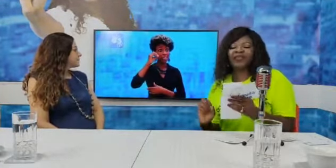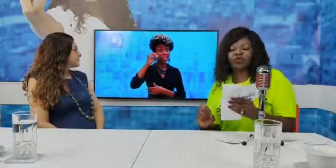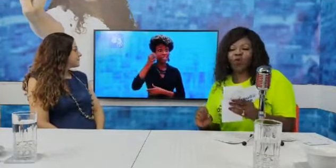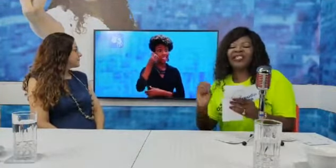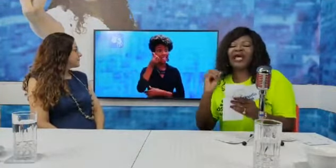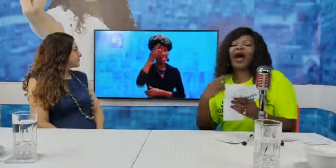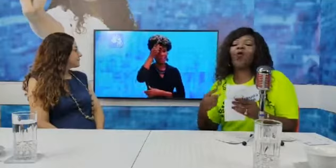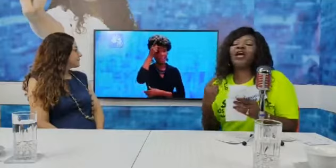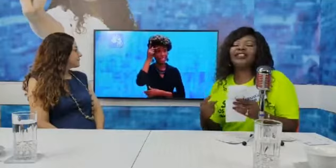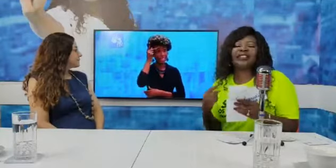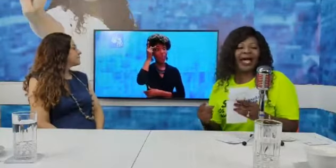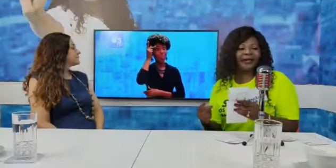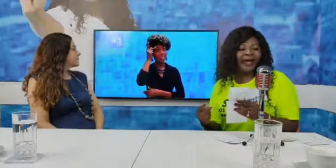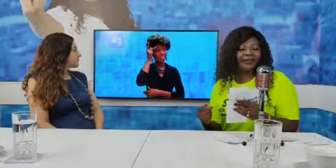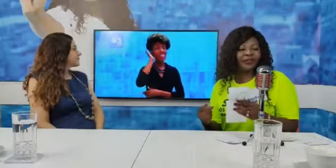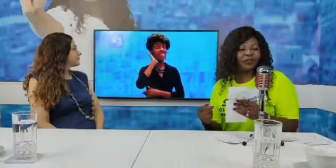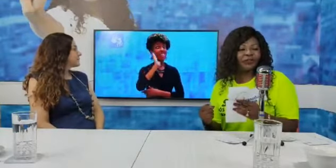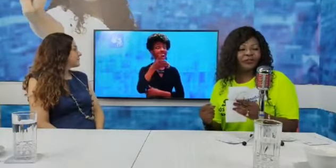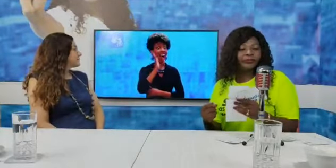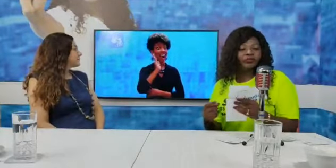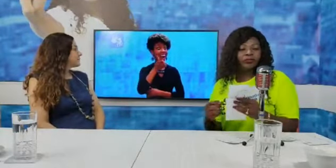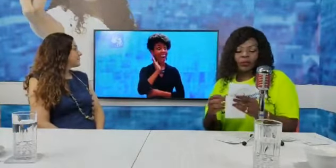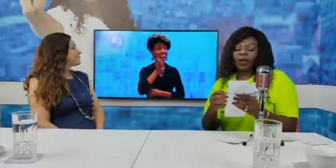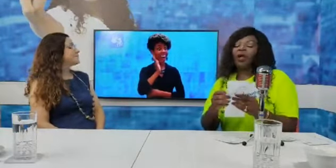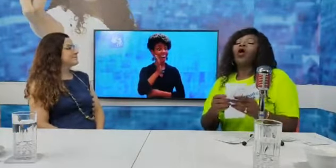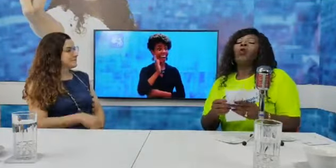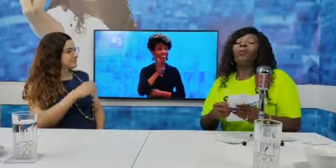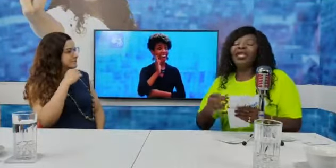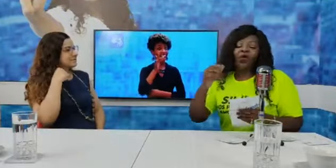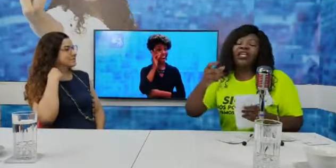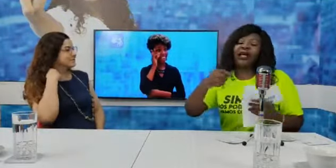1.006 pessoas alcançadas.